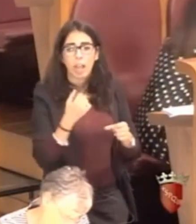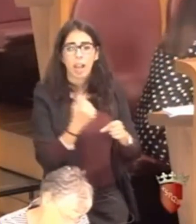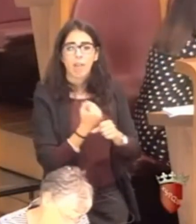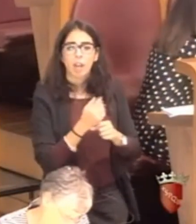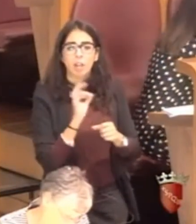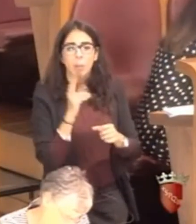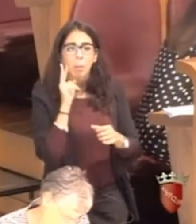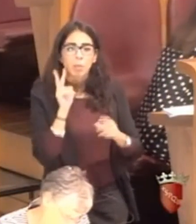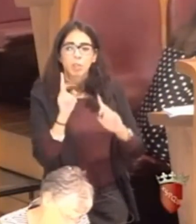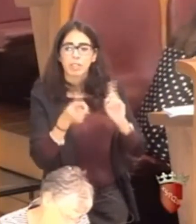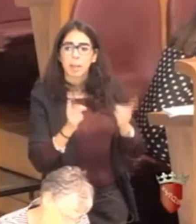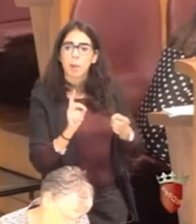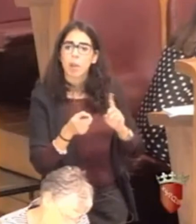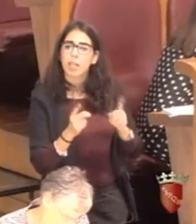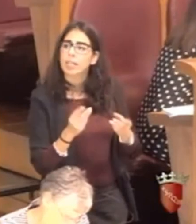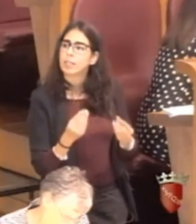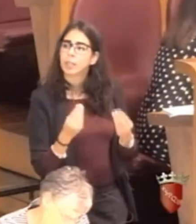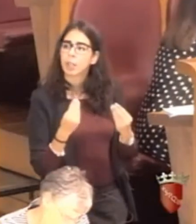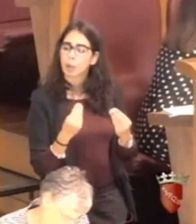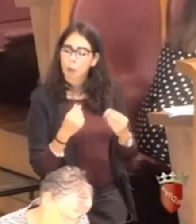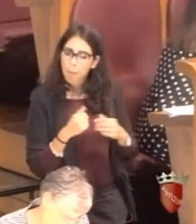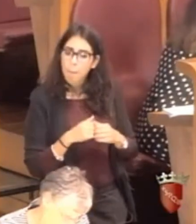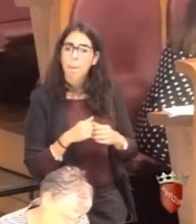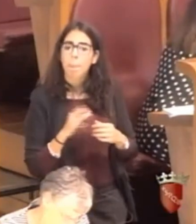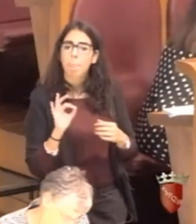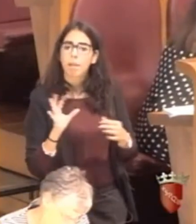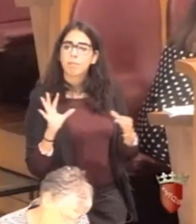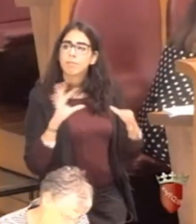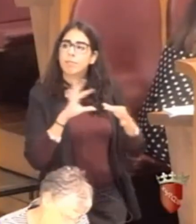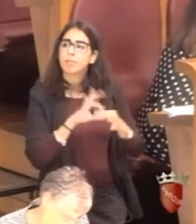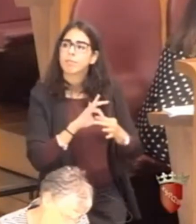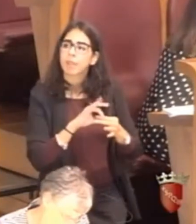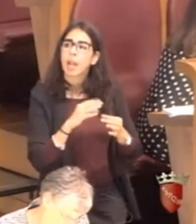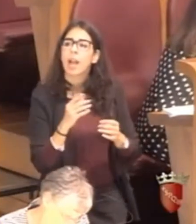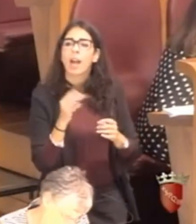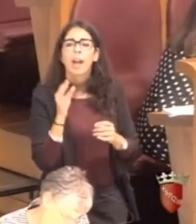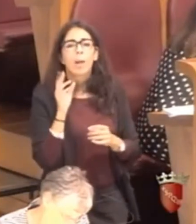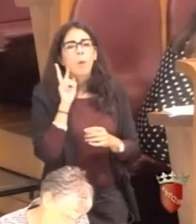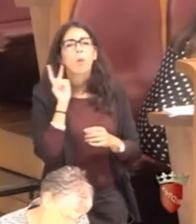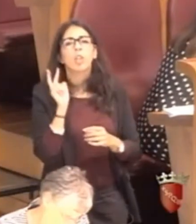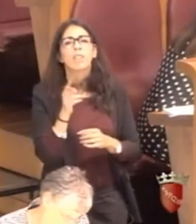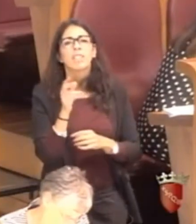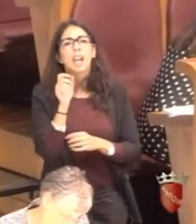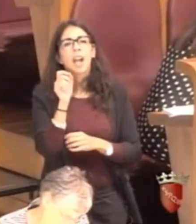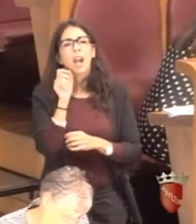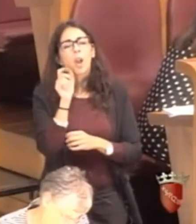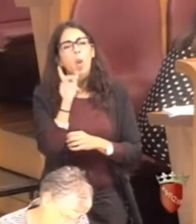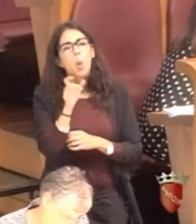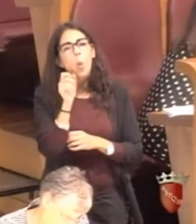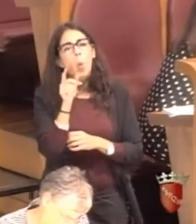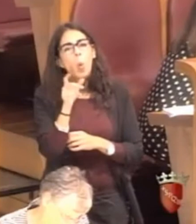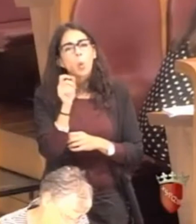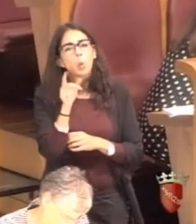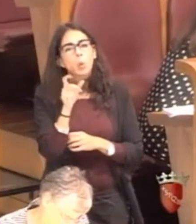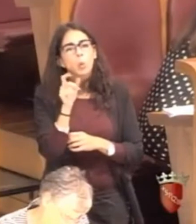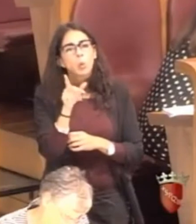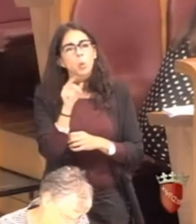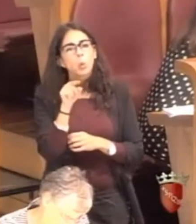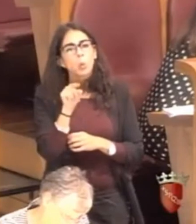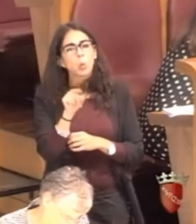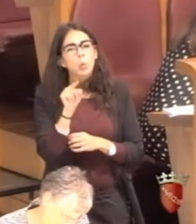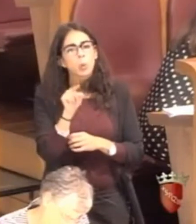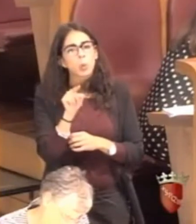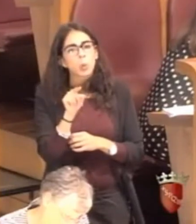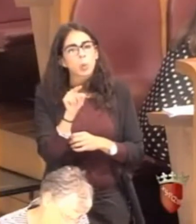riguarda una concezione culturale nel suo ampio riconoscimento